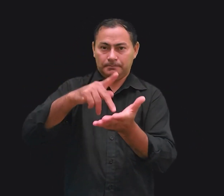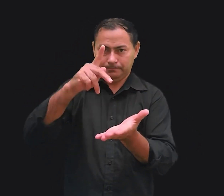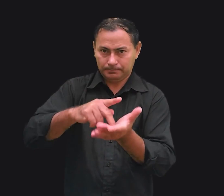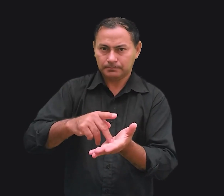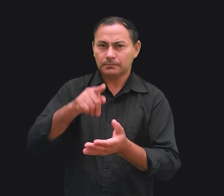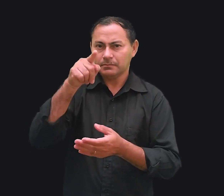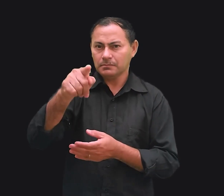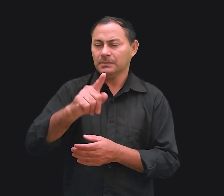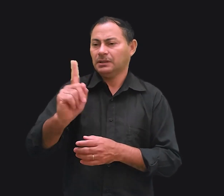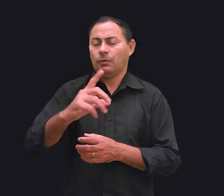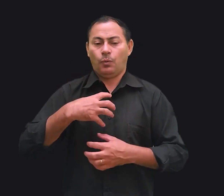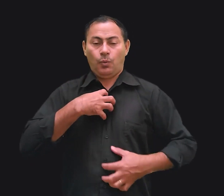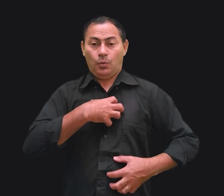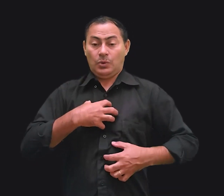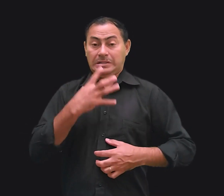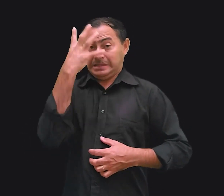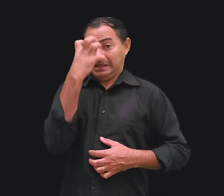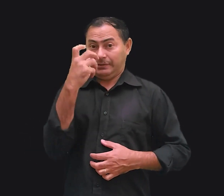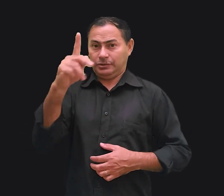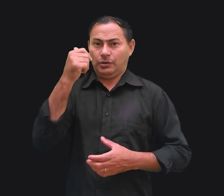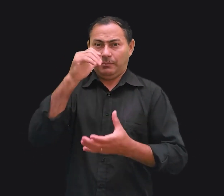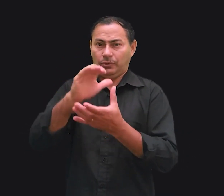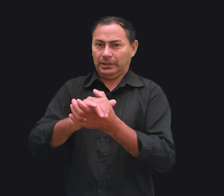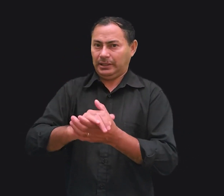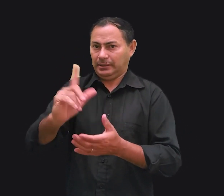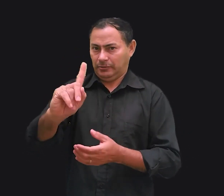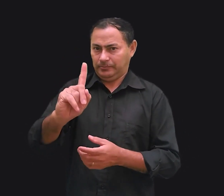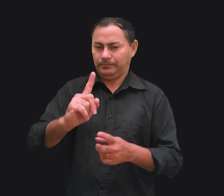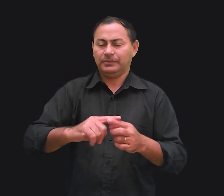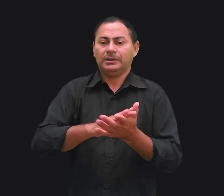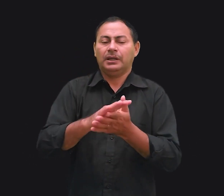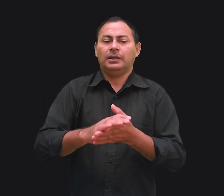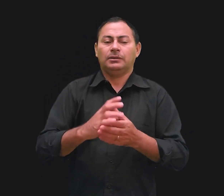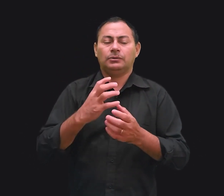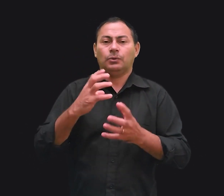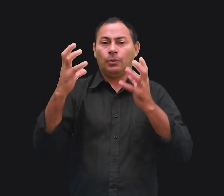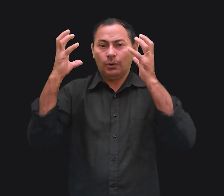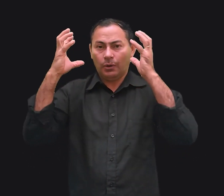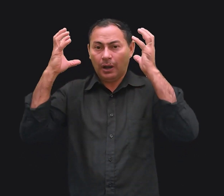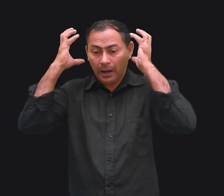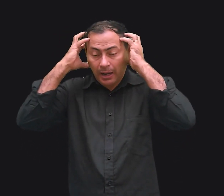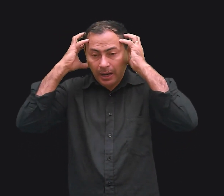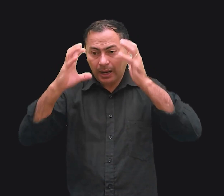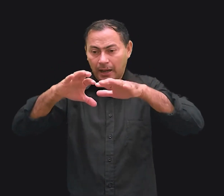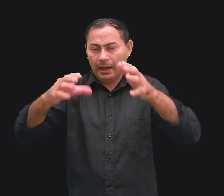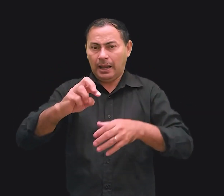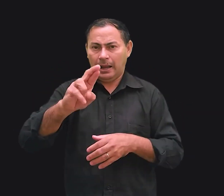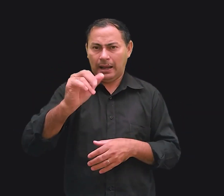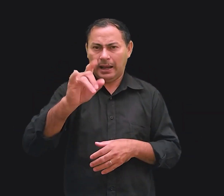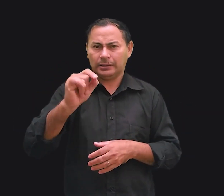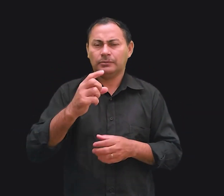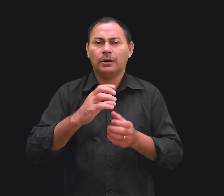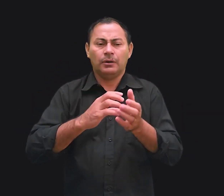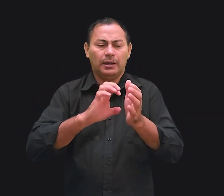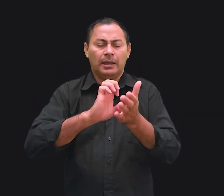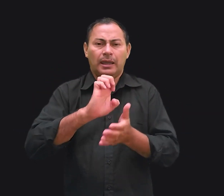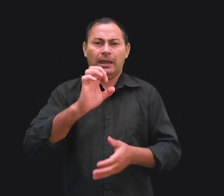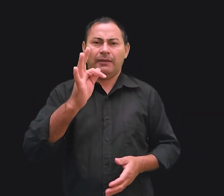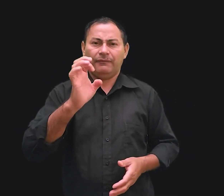Na verdade, você não está com raiva da sua mulher e nem do rádio. Vamos ler Efésios capítulo